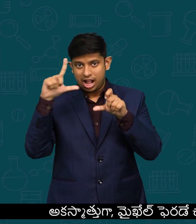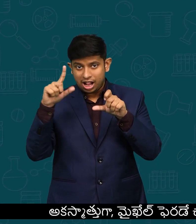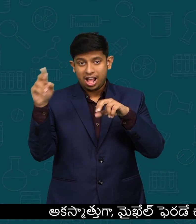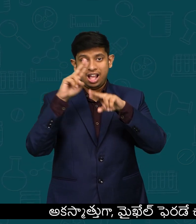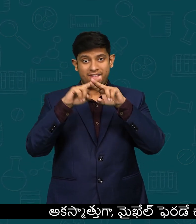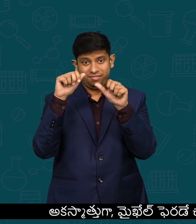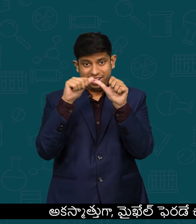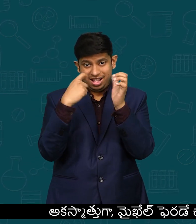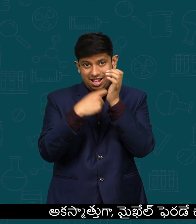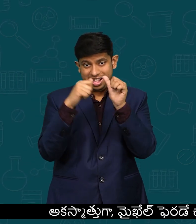కణాల ఉనికిని కనుగొన్నాడు.